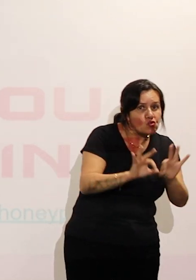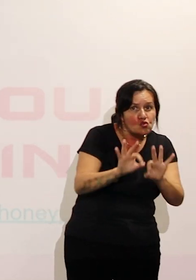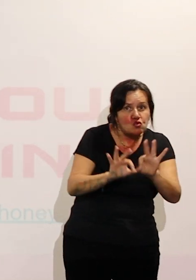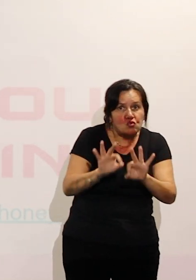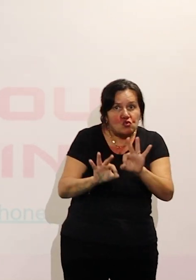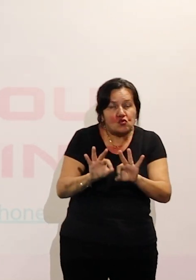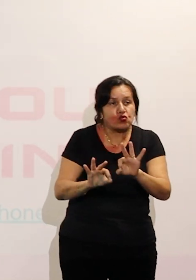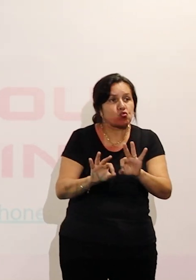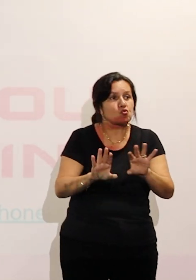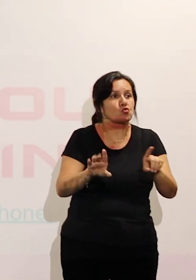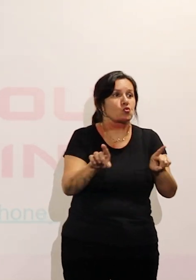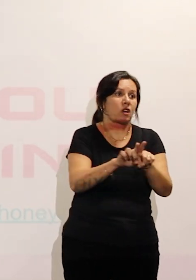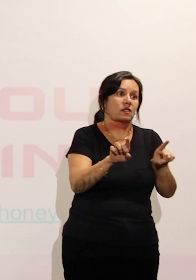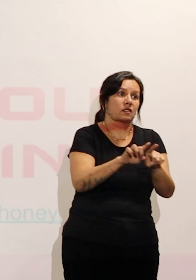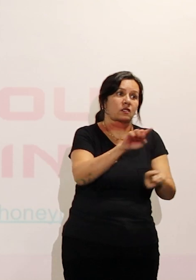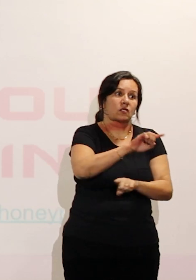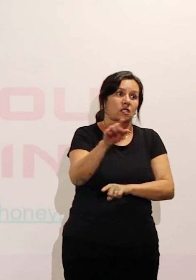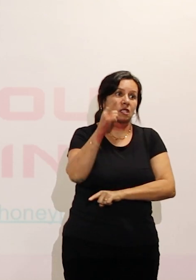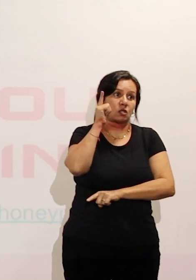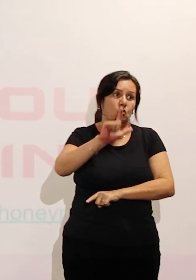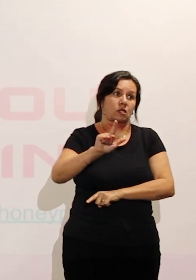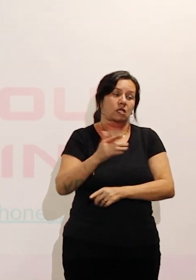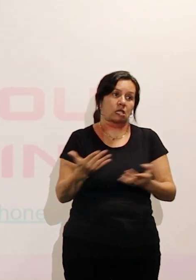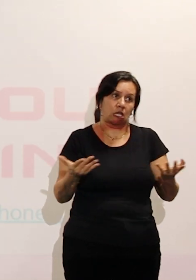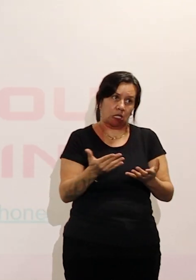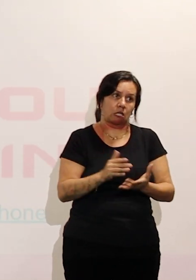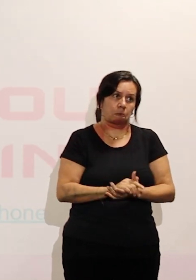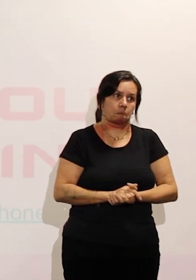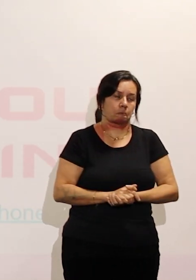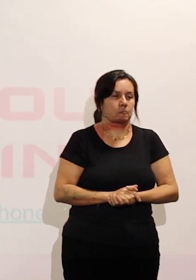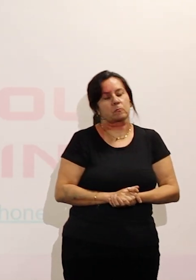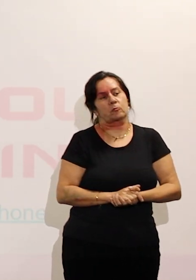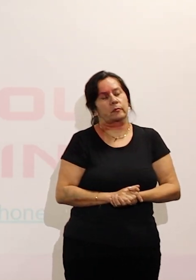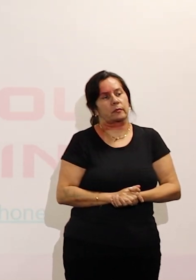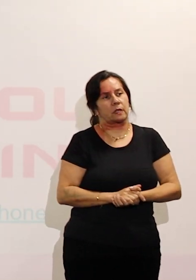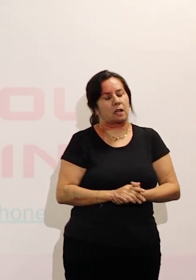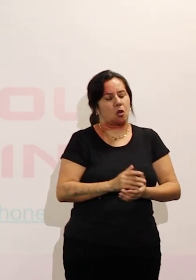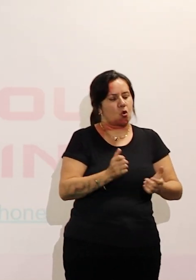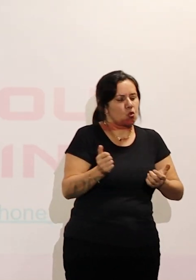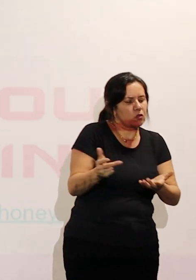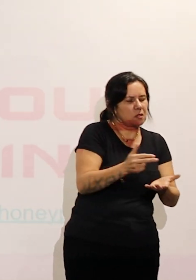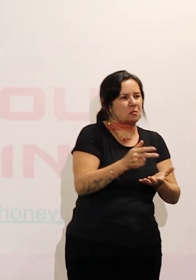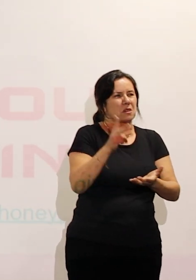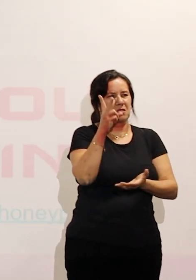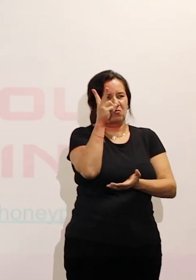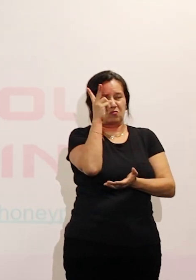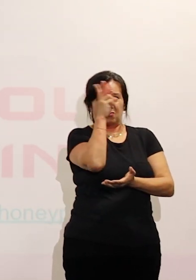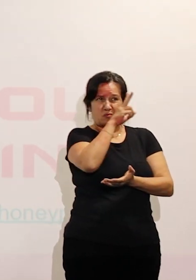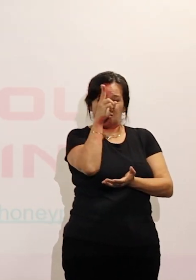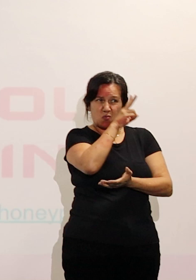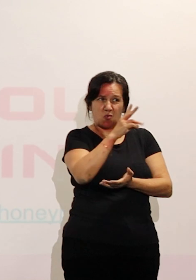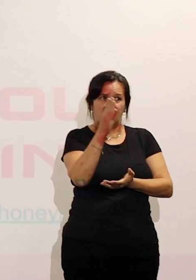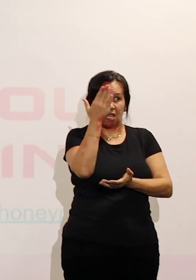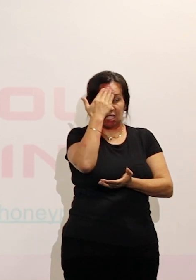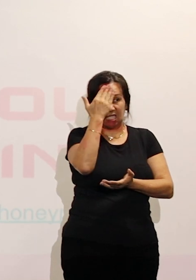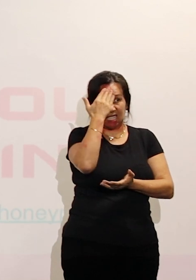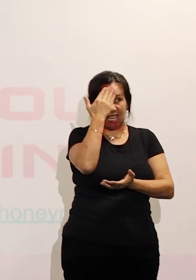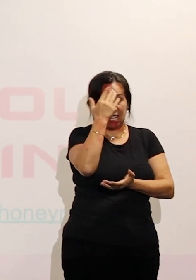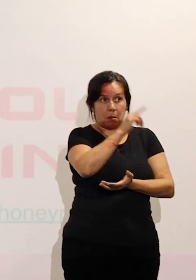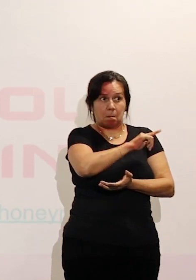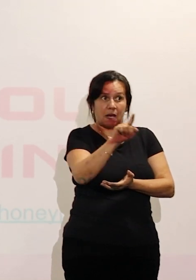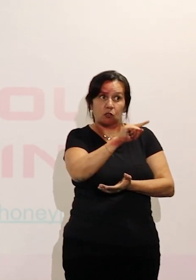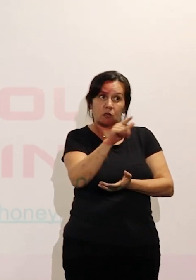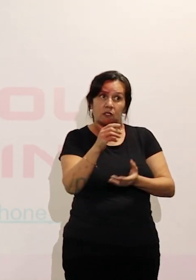concept art, na hora de animar, vai ter que ser feito do mesmo jeito, né? Porque concept art é mais para te dar uma ideia, mas principalmente quando você tem uma